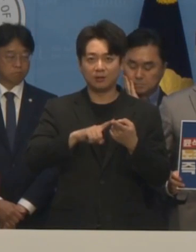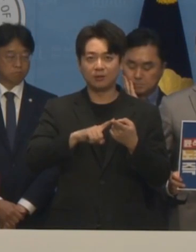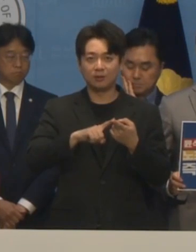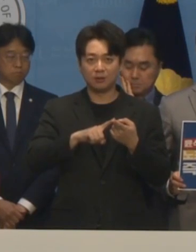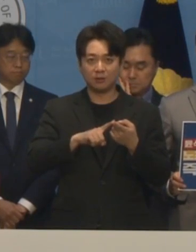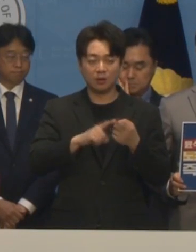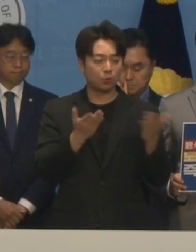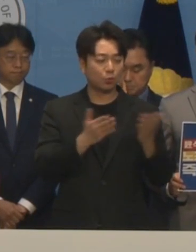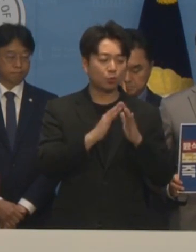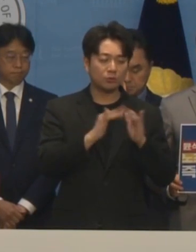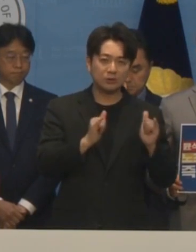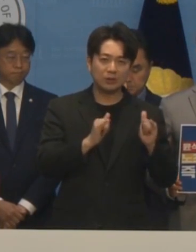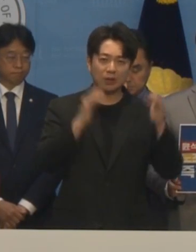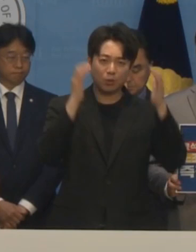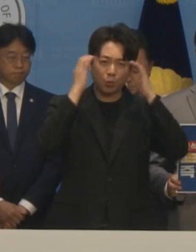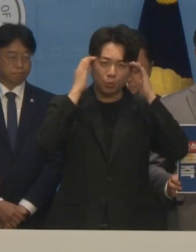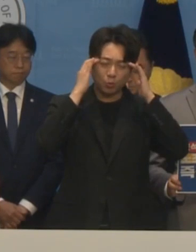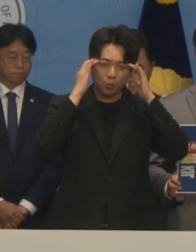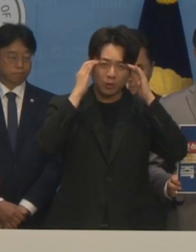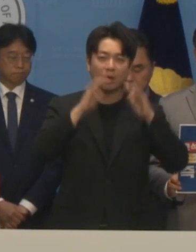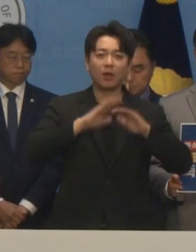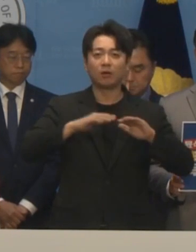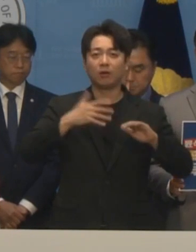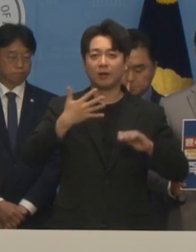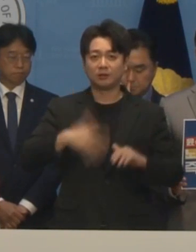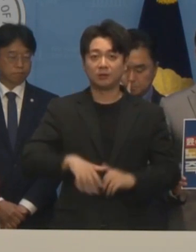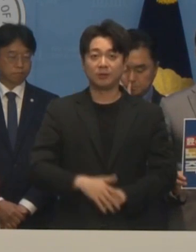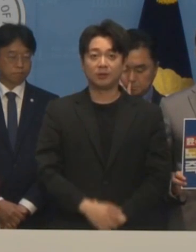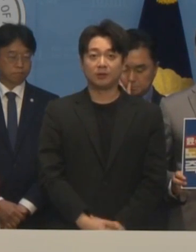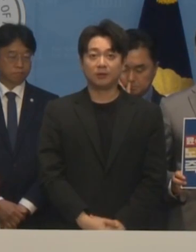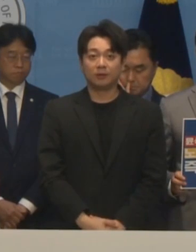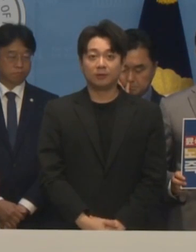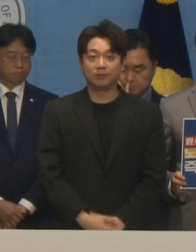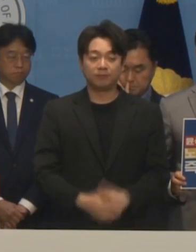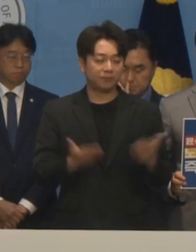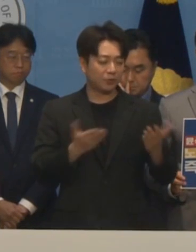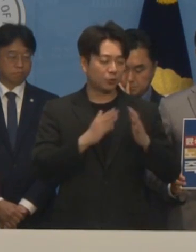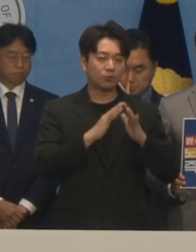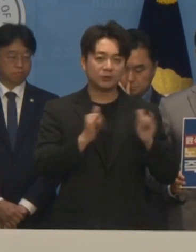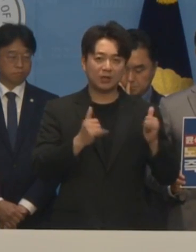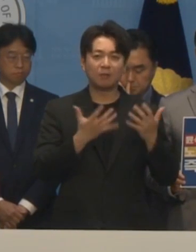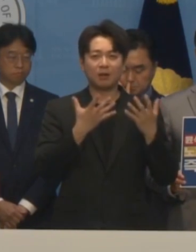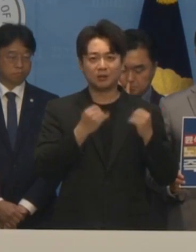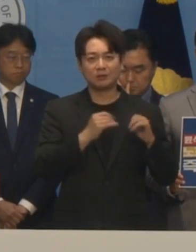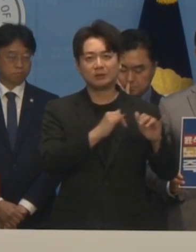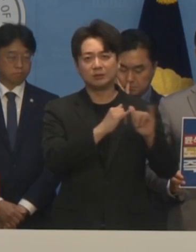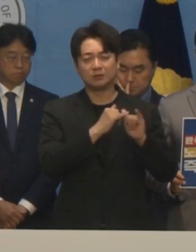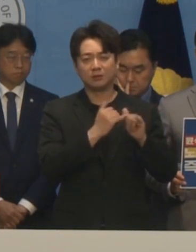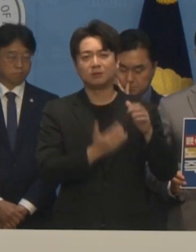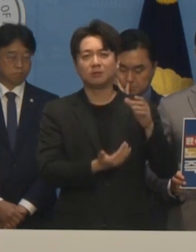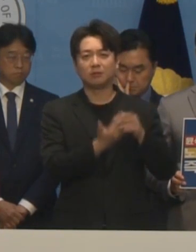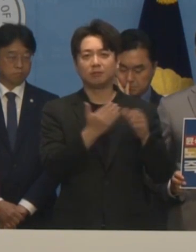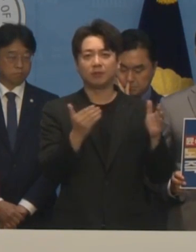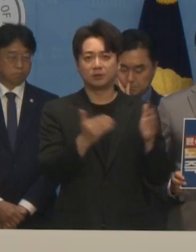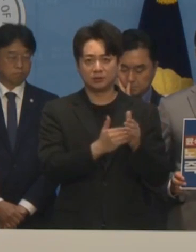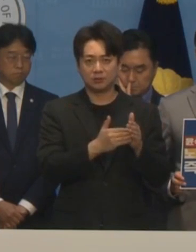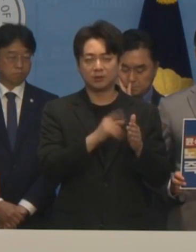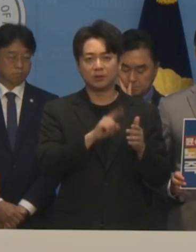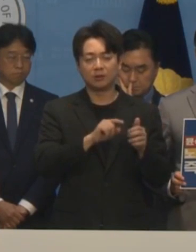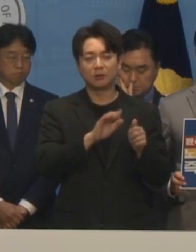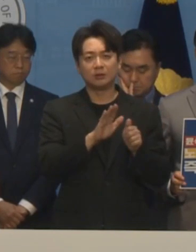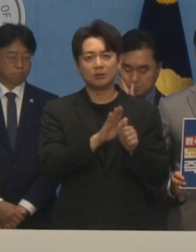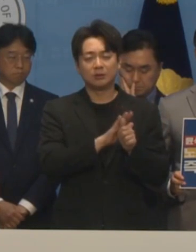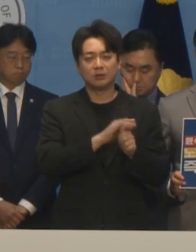노동자들을 짓눌렀습니다. 수많은 노동자가 불행하게 세상을 떠났습니다. 그의 동료와